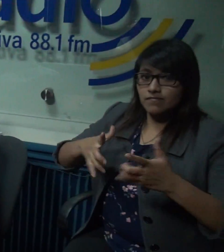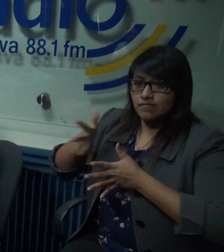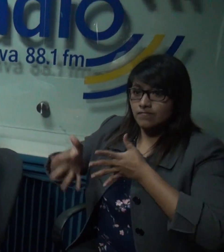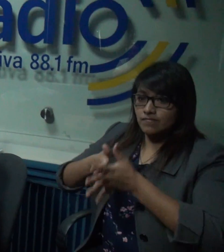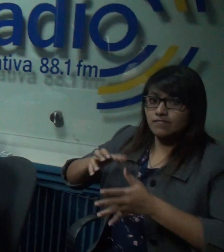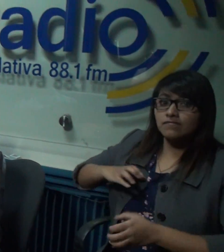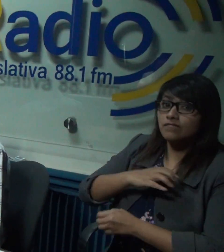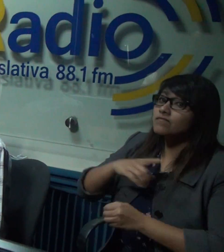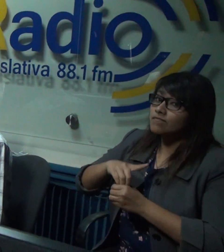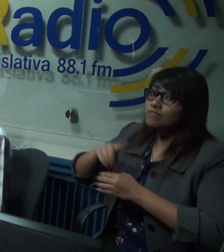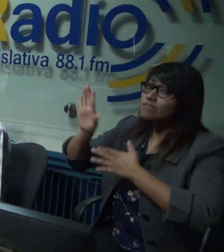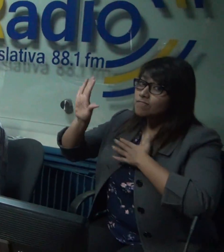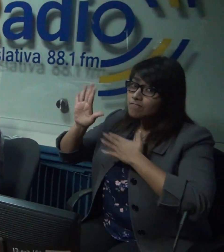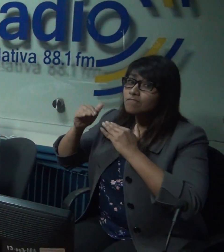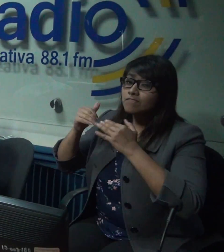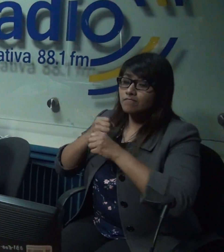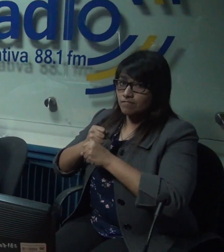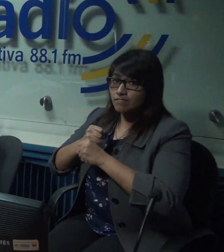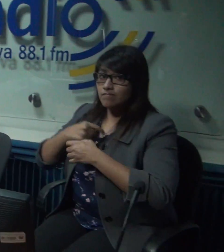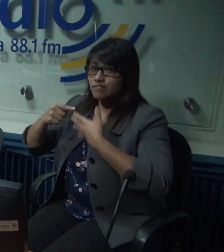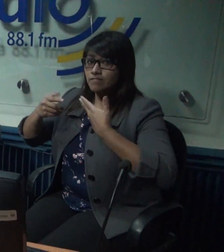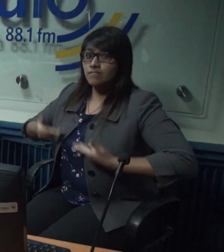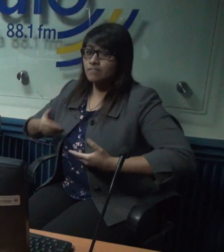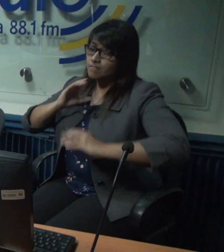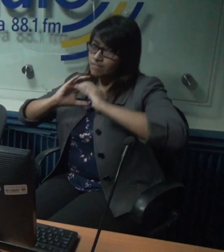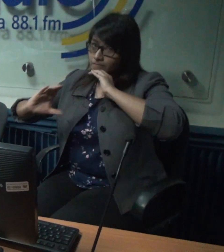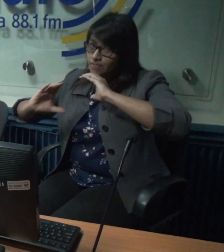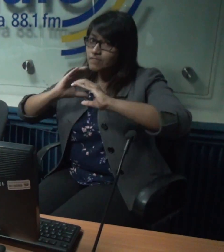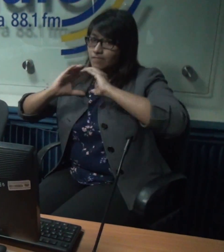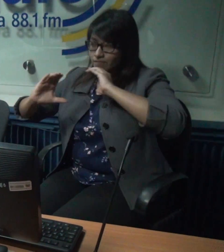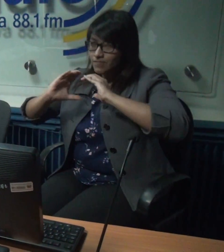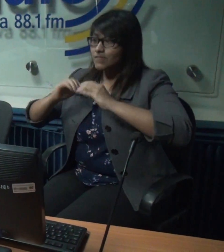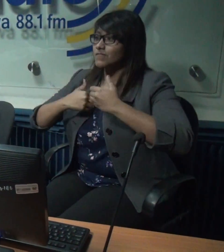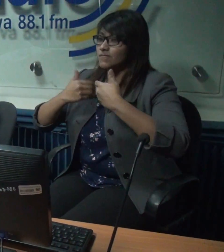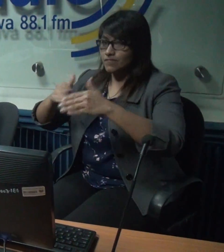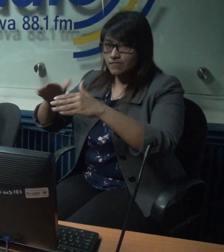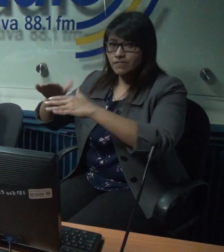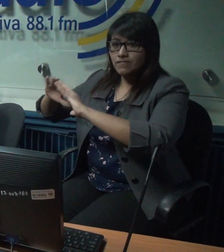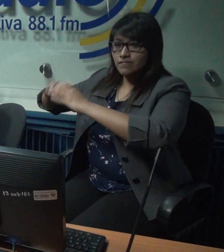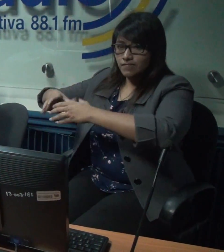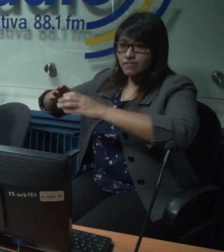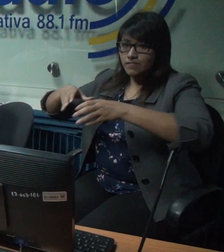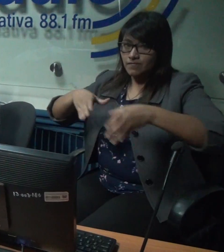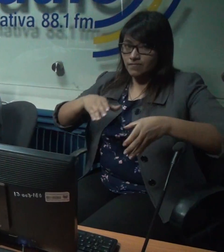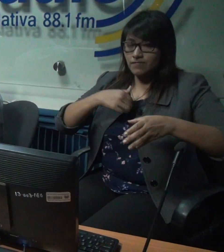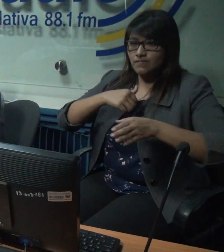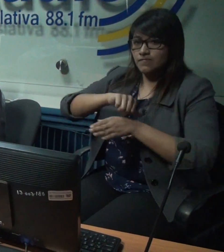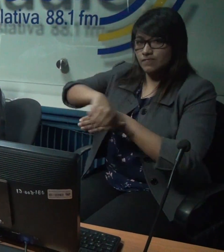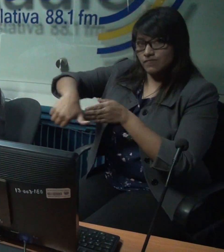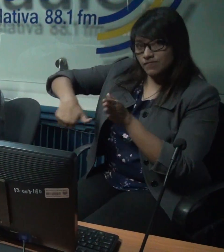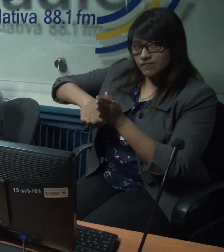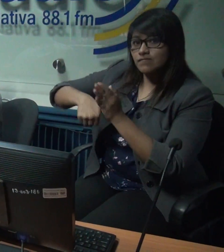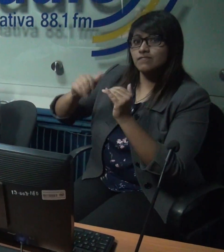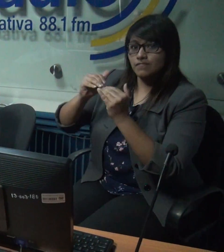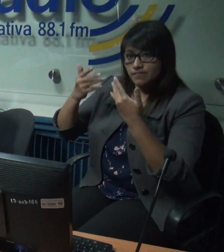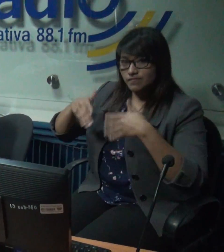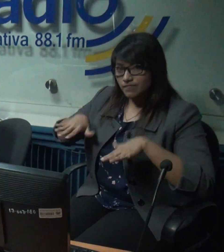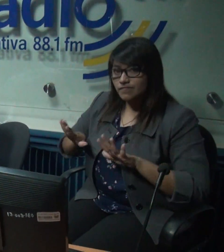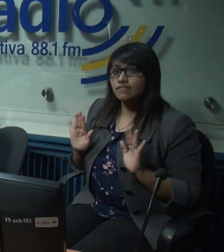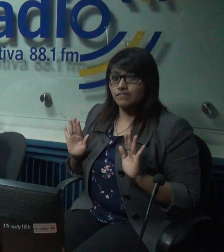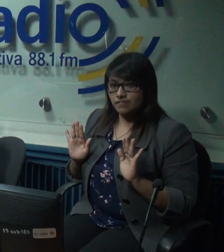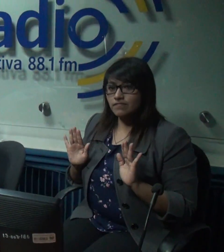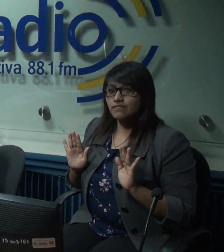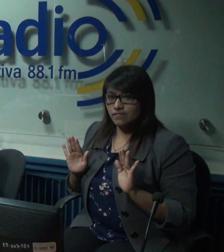compromiso también importante por garantizar ese derecho a la comunicación a los diversos sectores. La Asamblea Legislativa también cuenta con un